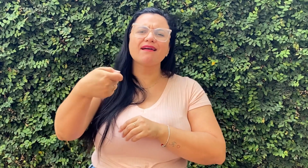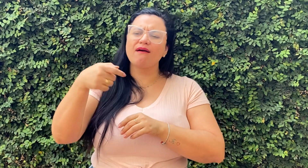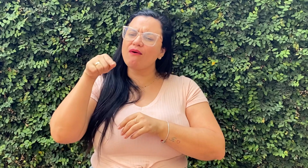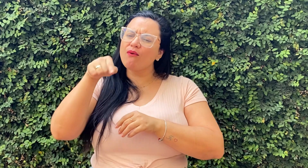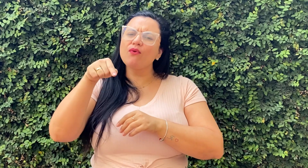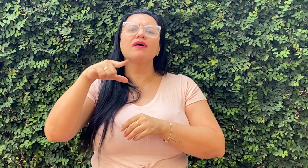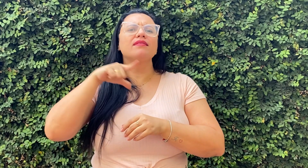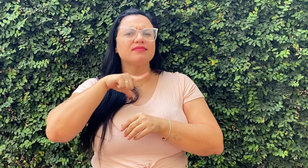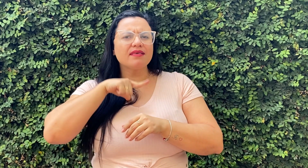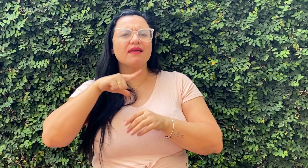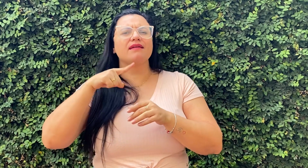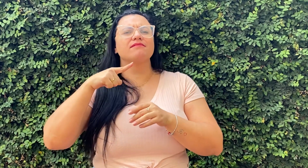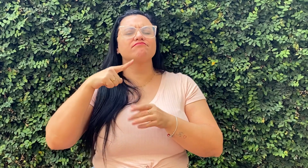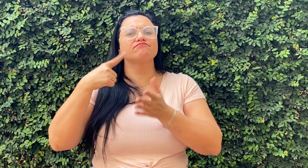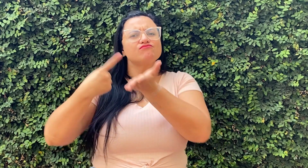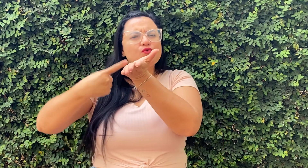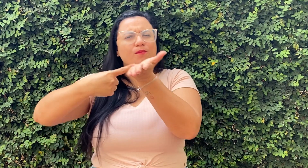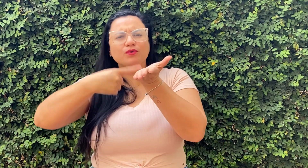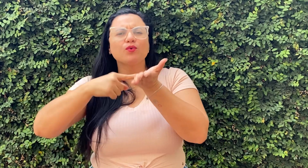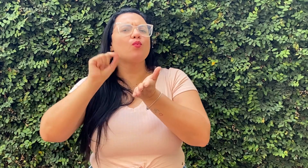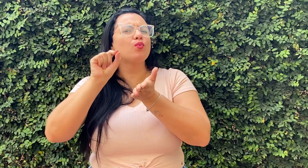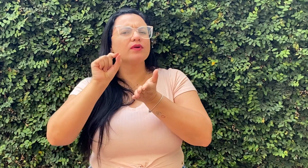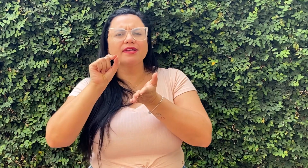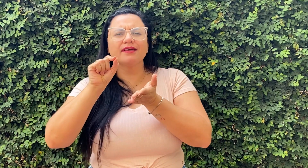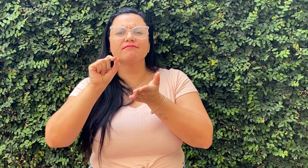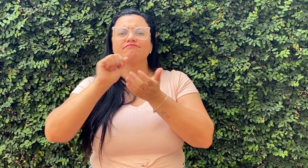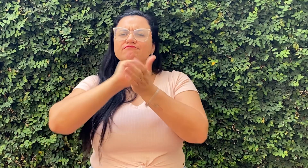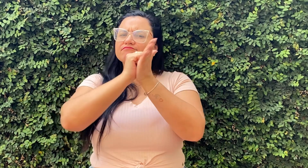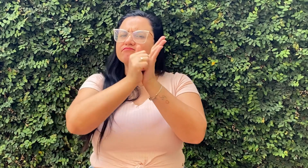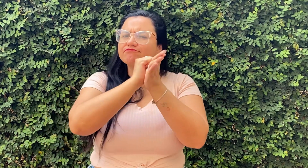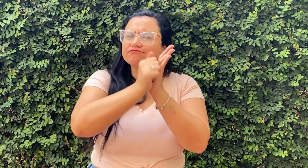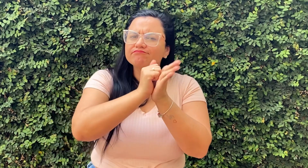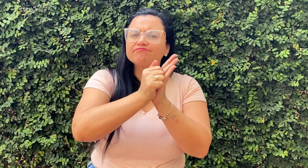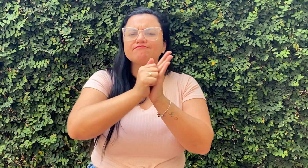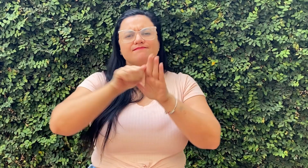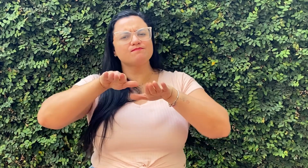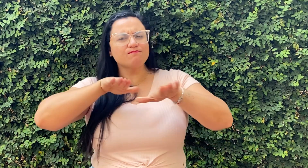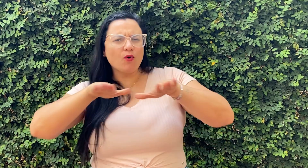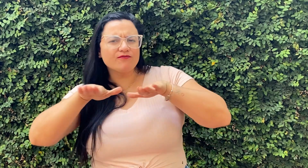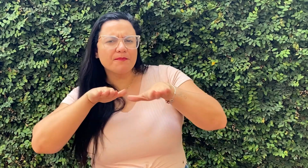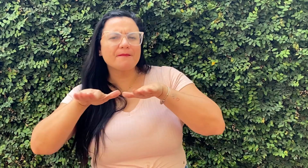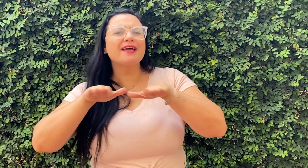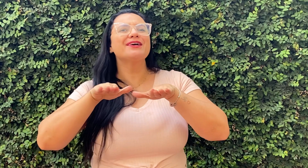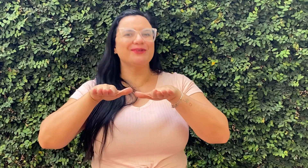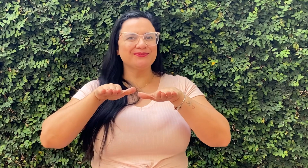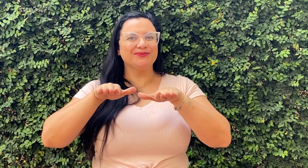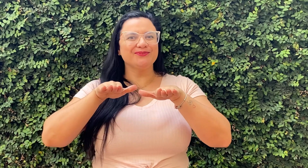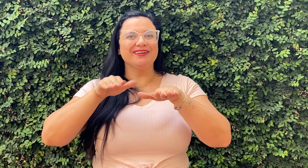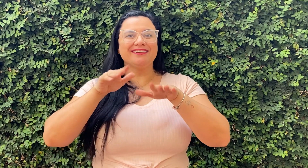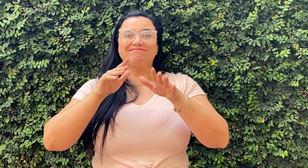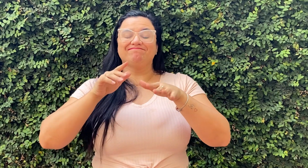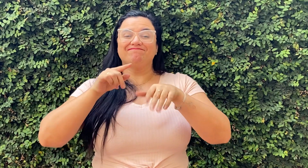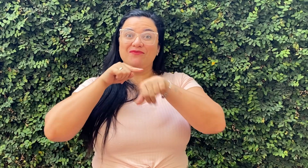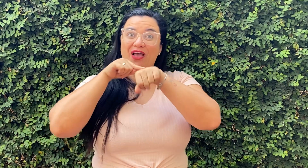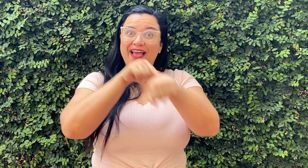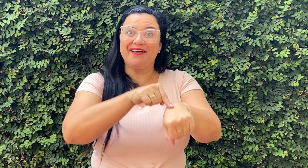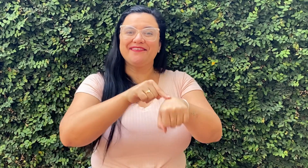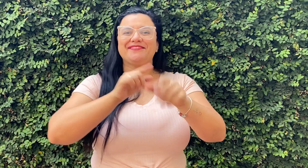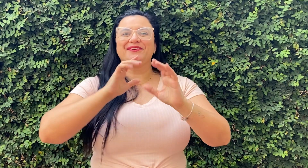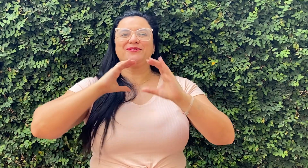Por exemplo, são sinais que seguem os parâmetros como configuração de mão,